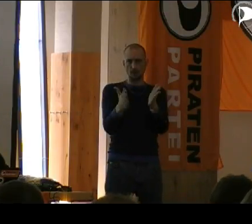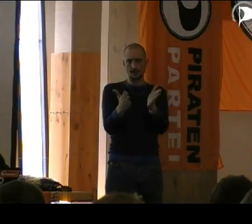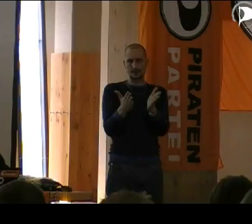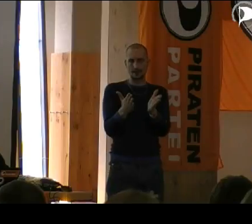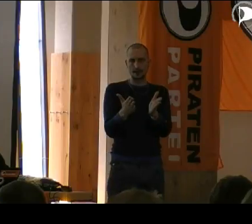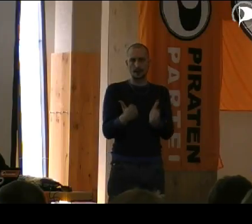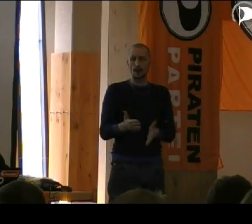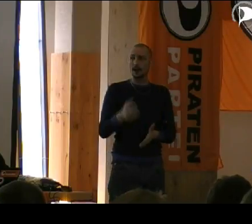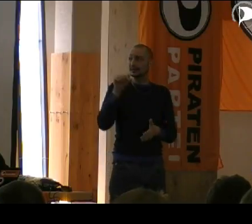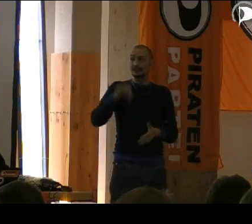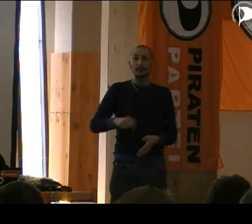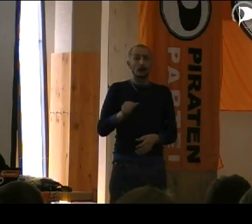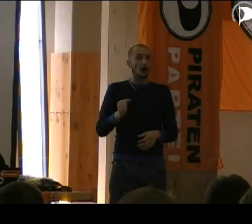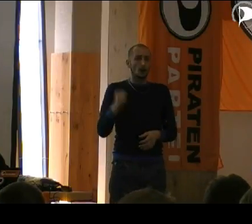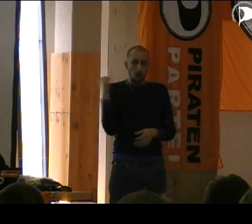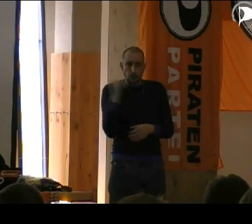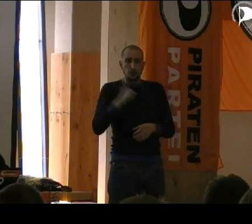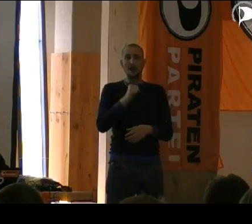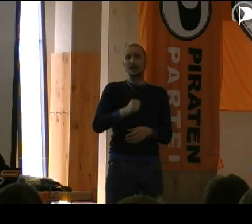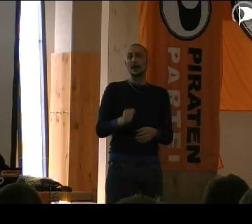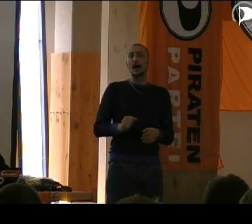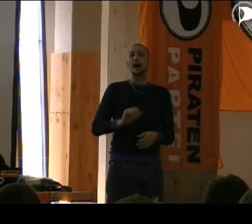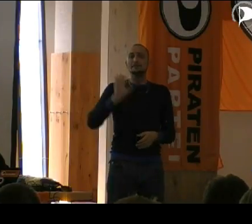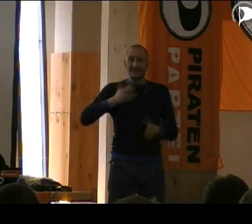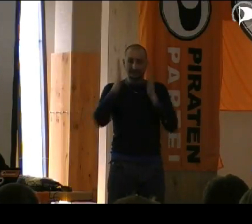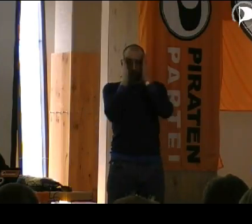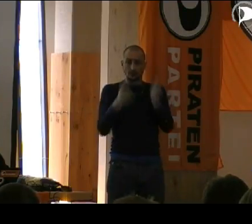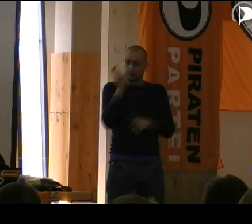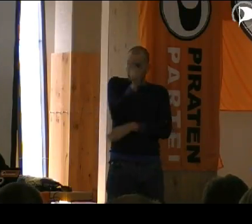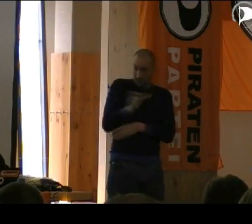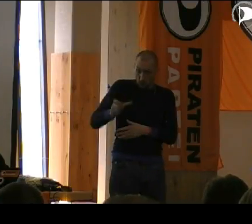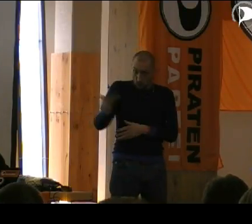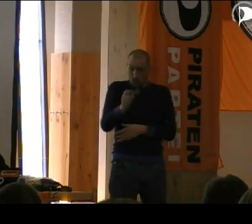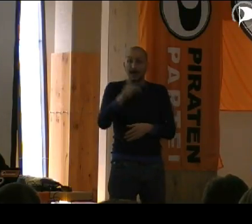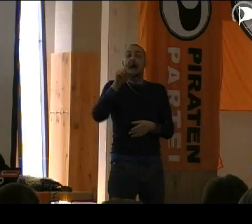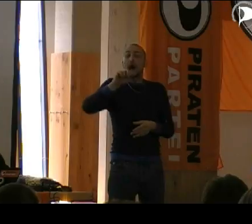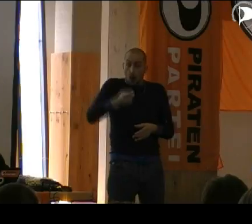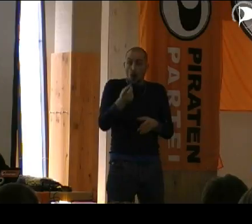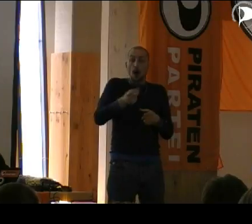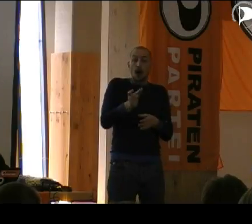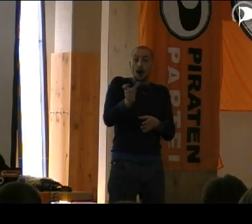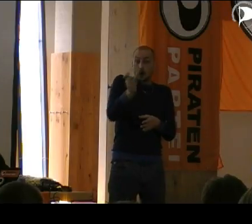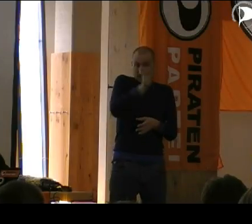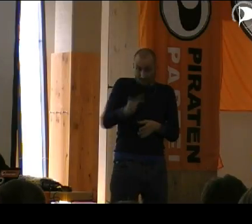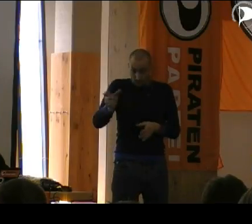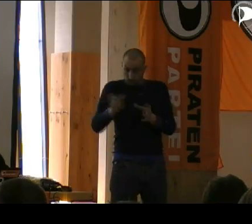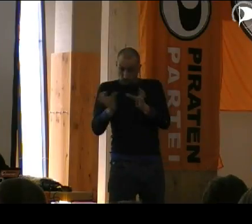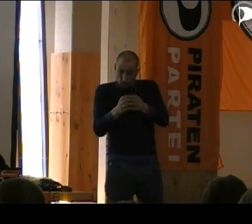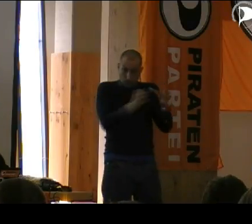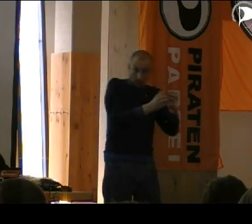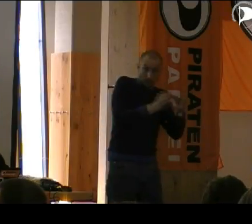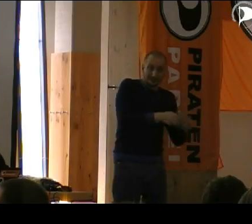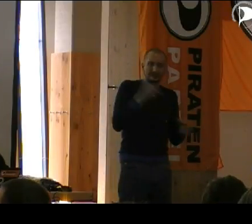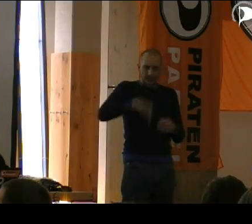es ist unglaublich viel misstrauen in der bevölkerung misstrauen zwischen den bevölkerungsschichten misstrauen zwischen den